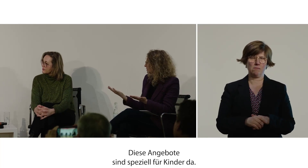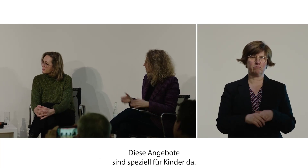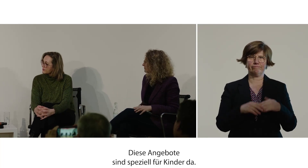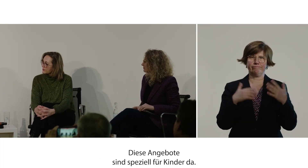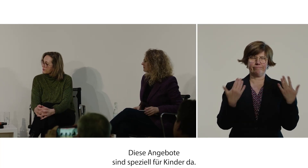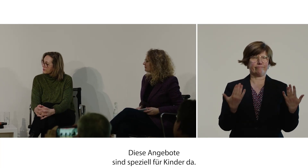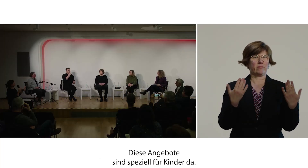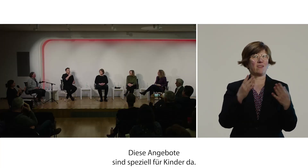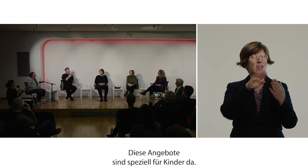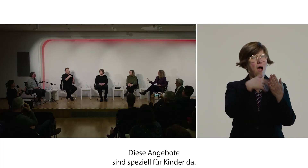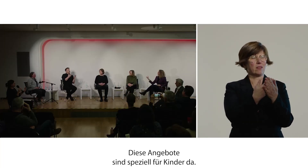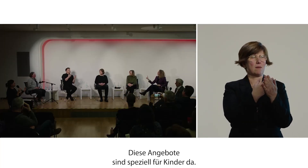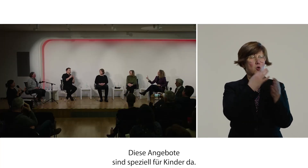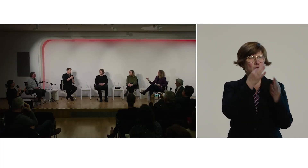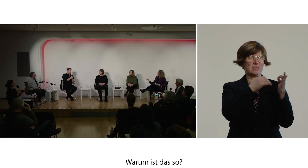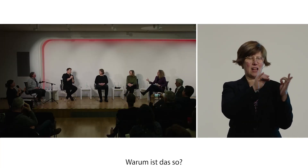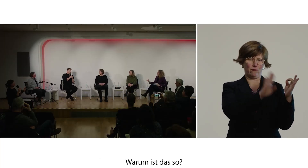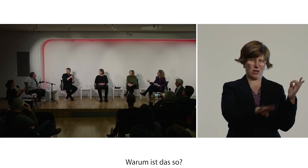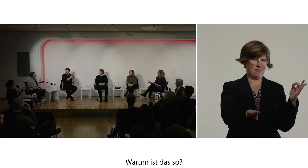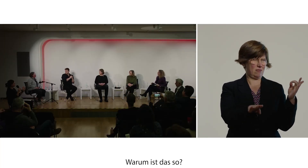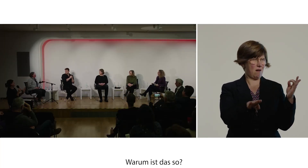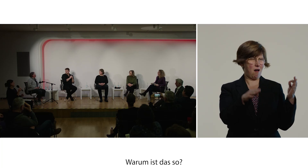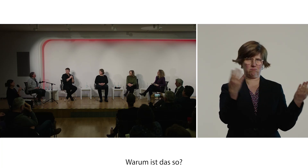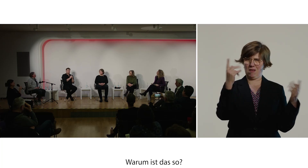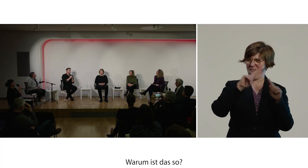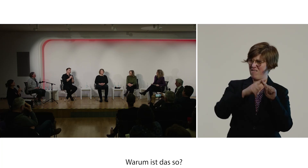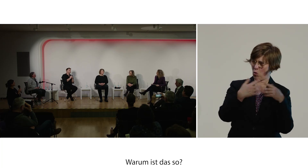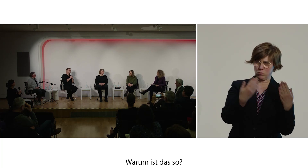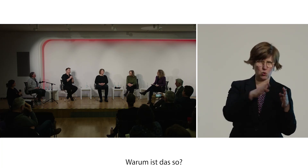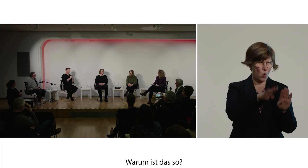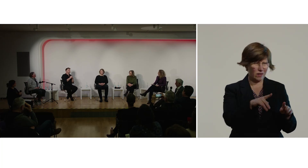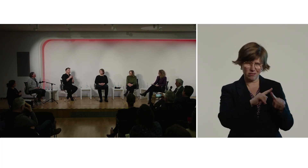diese Angebote sind speziell für Kinder da. Warum ist das so?